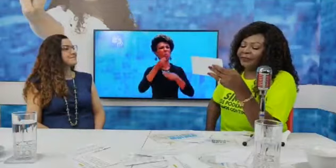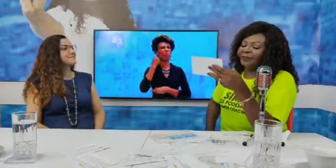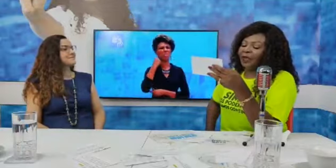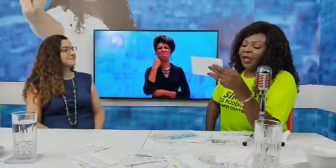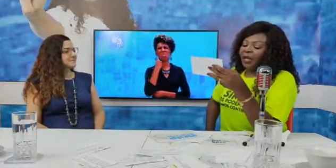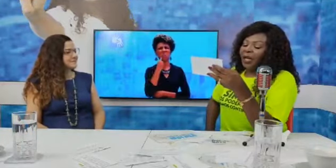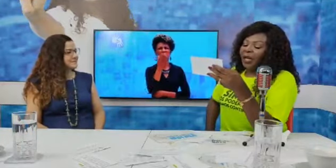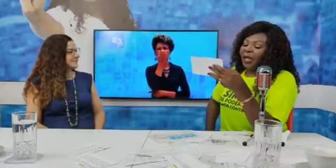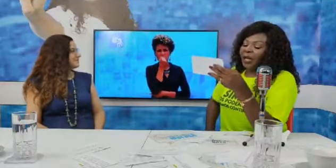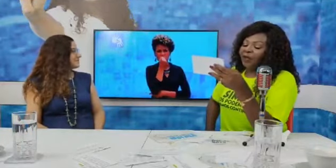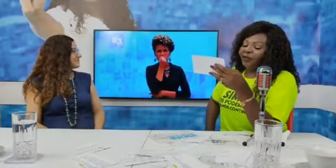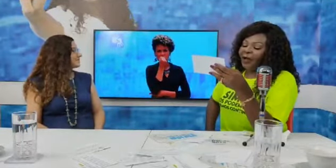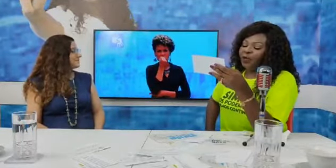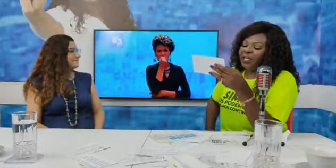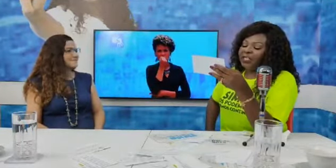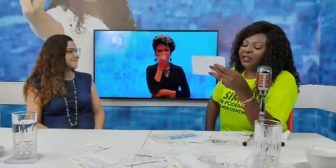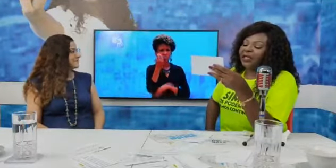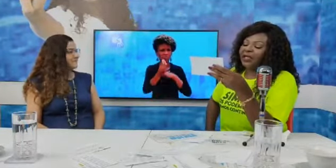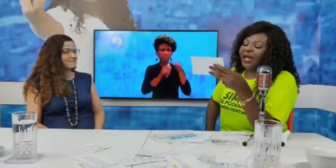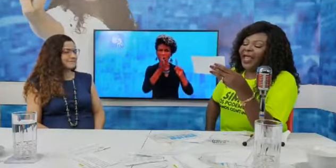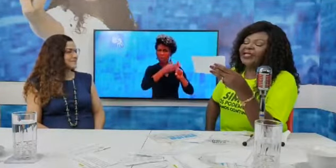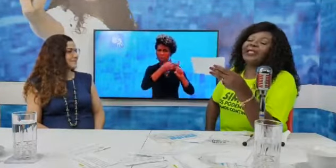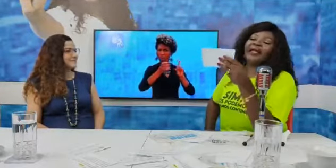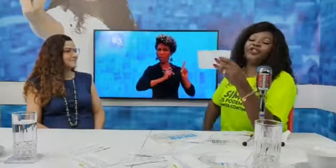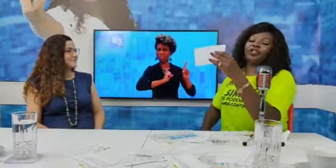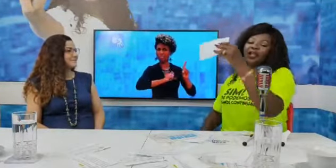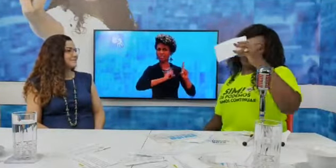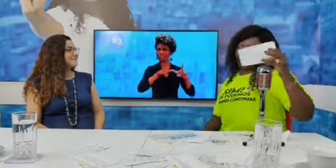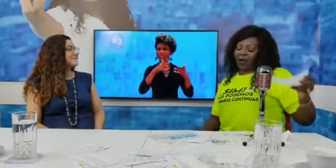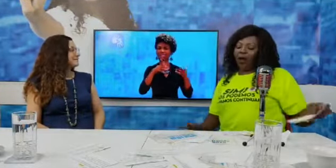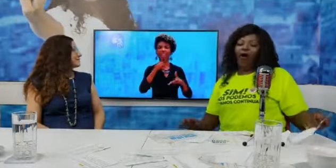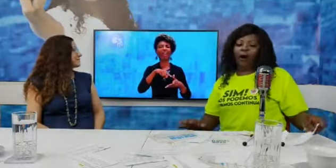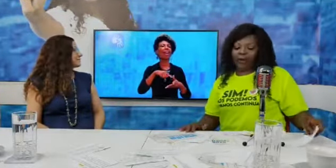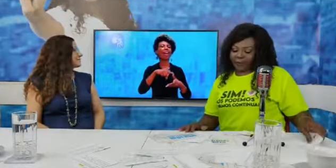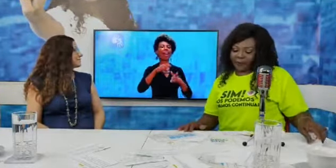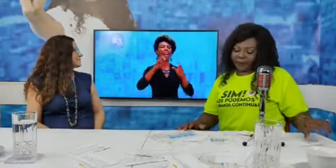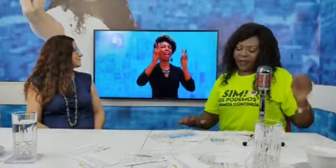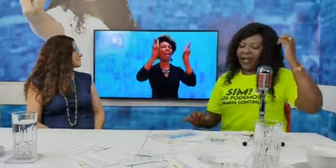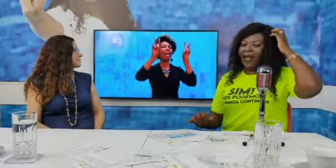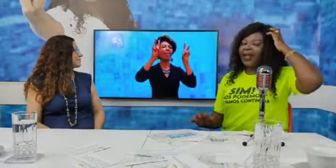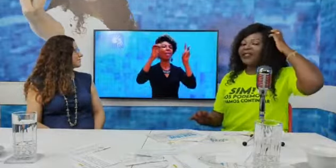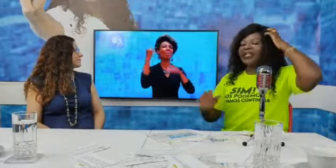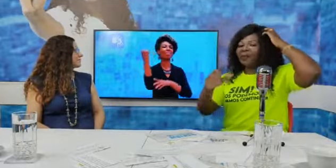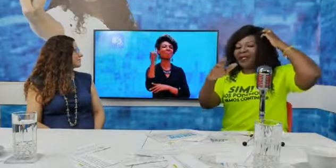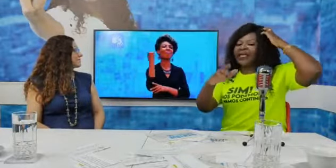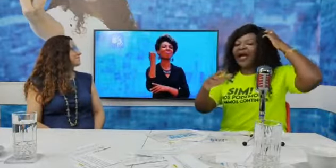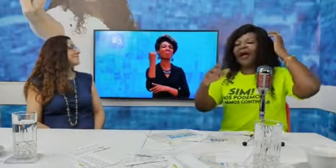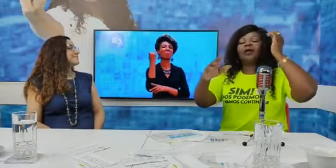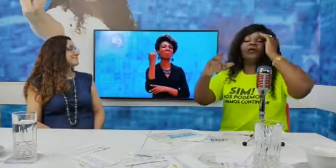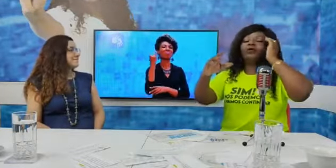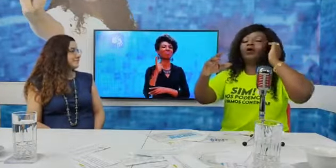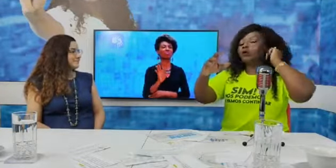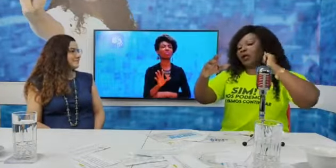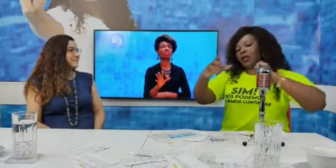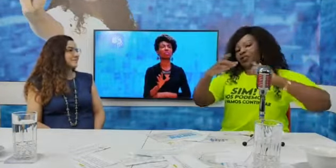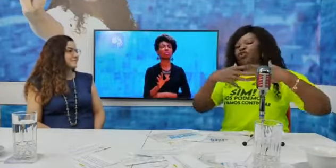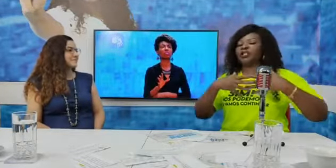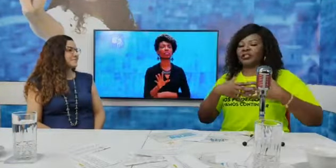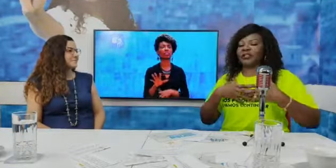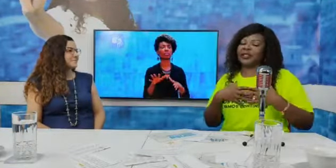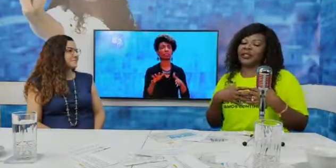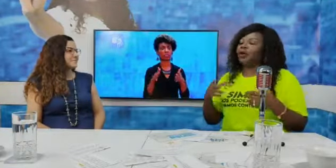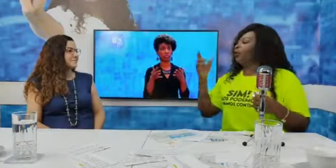expressar. É, Ivan Luiz Santana, excelente tema. Olha, se expressar, a